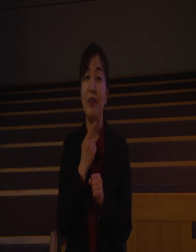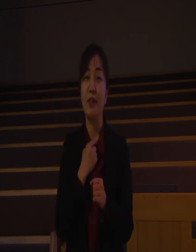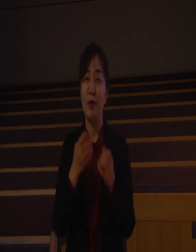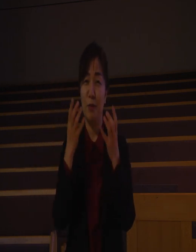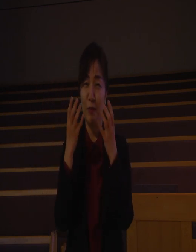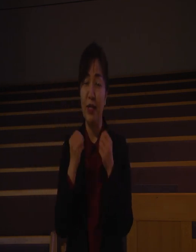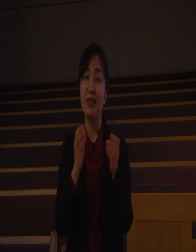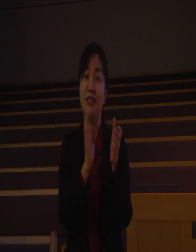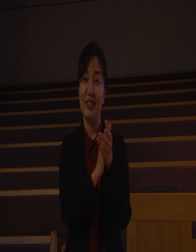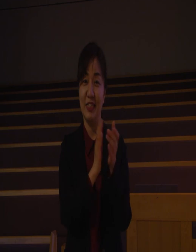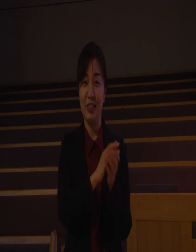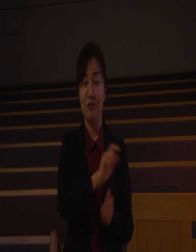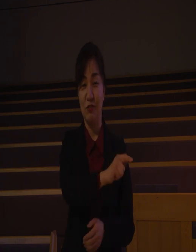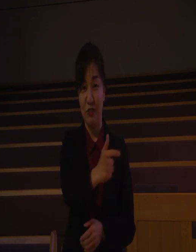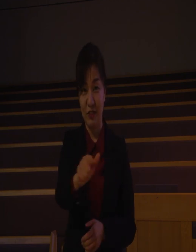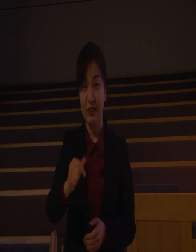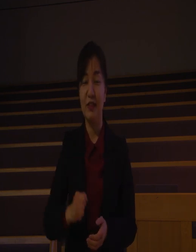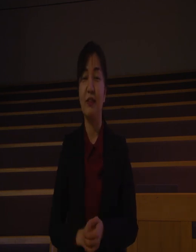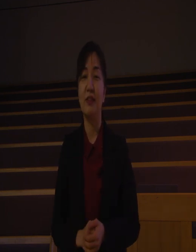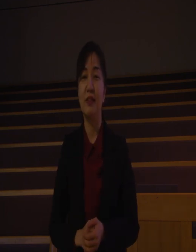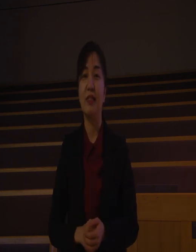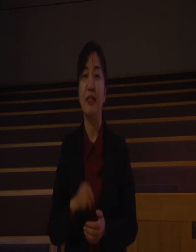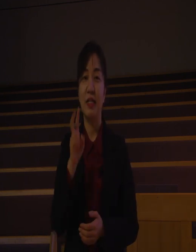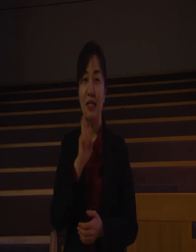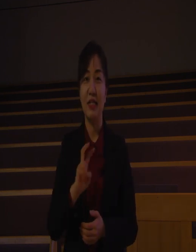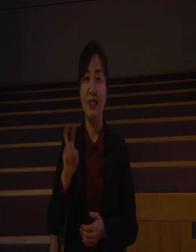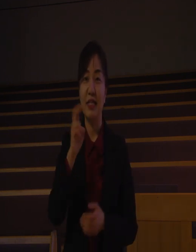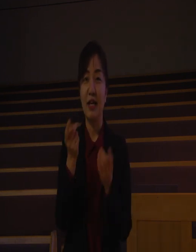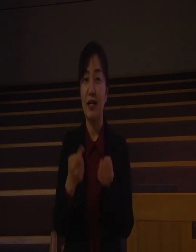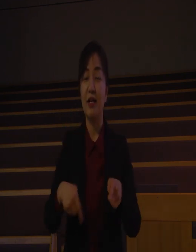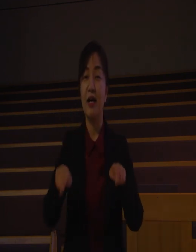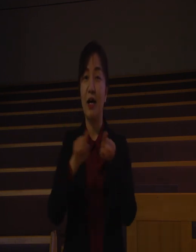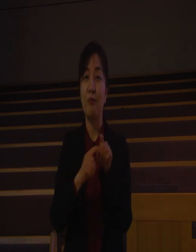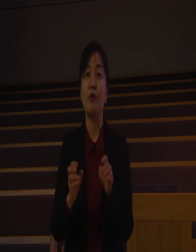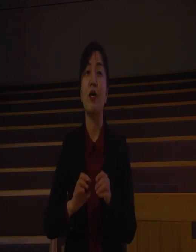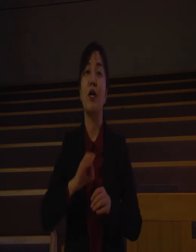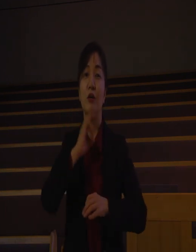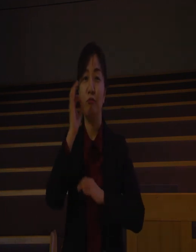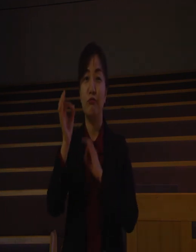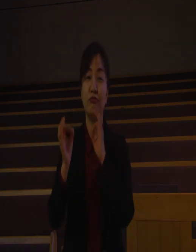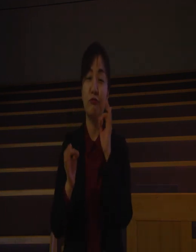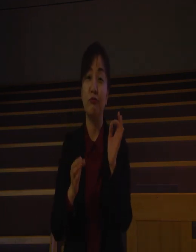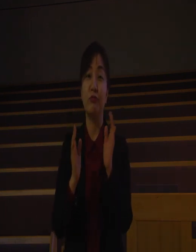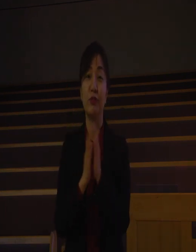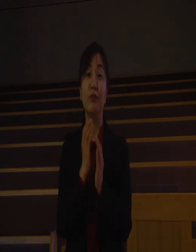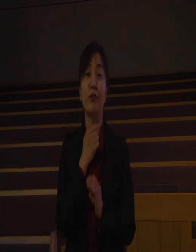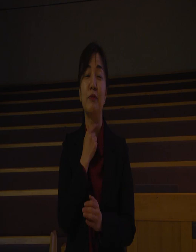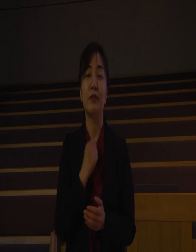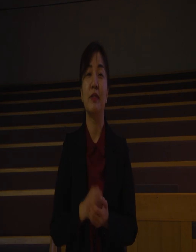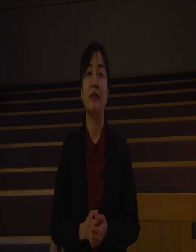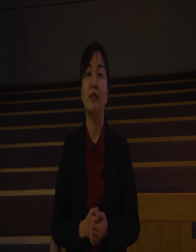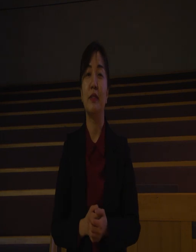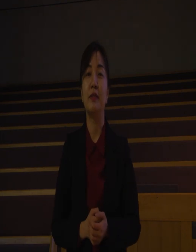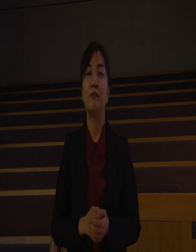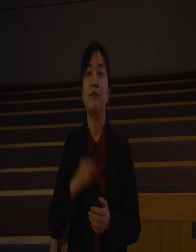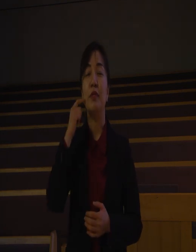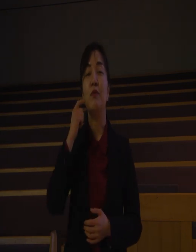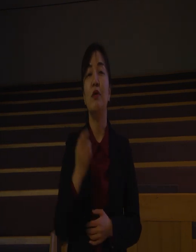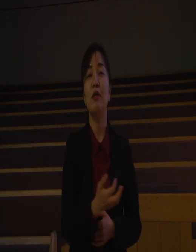사랑했었던 많은 친구들, 우리 이 찬양 함께 부르시면서 기도의 자리로 나가겠습니다.